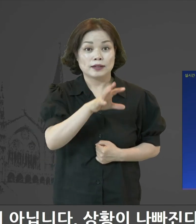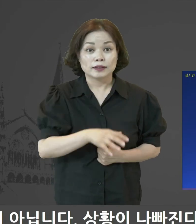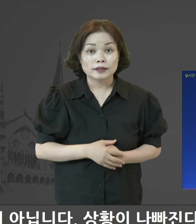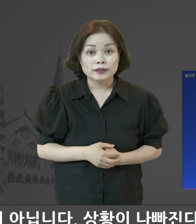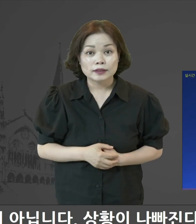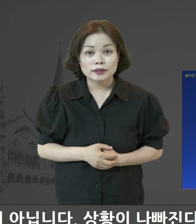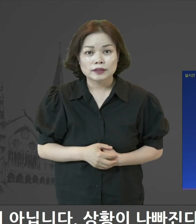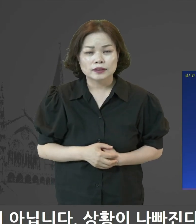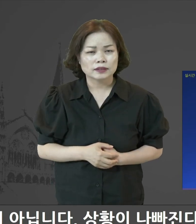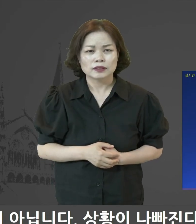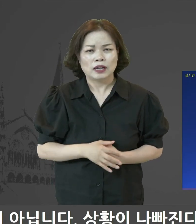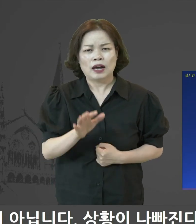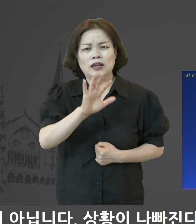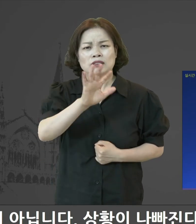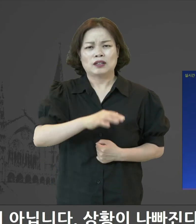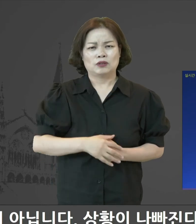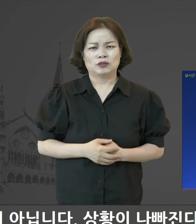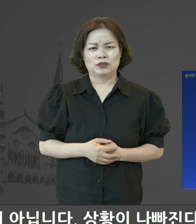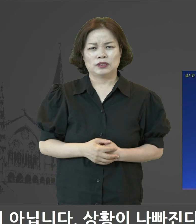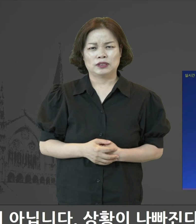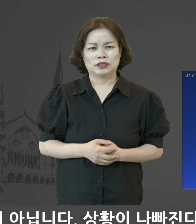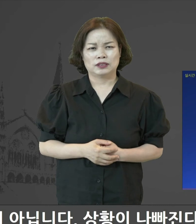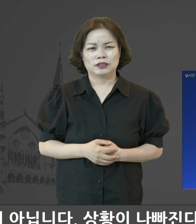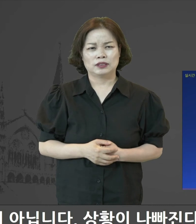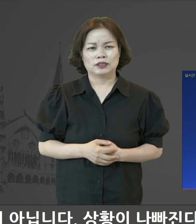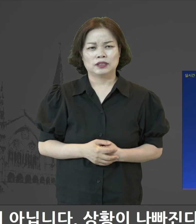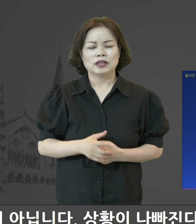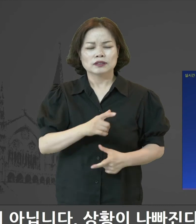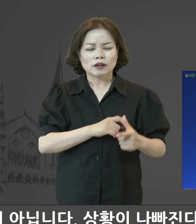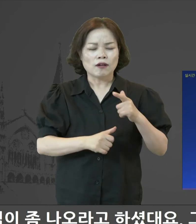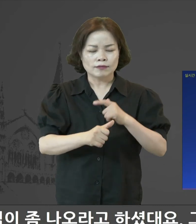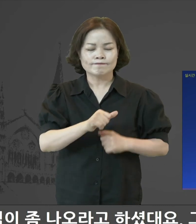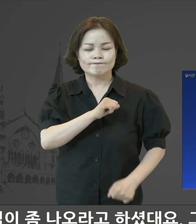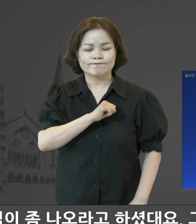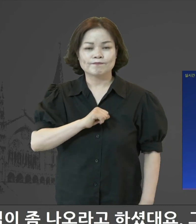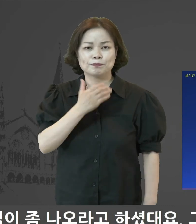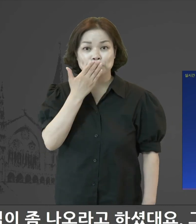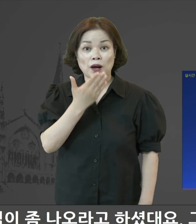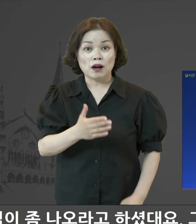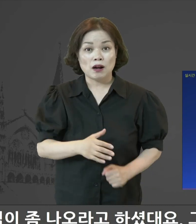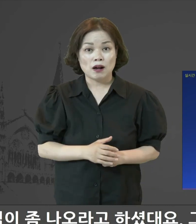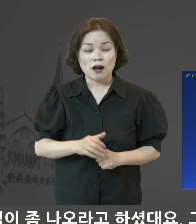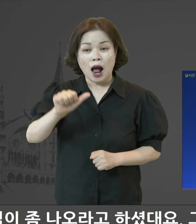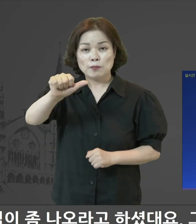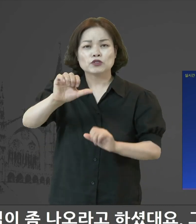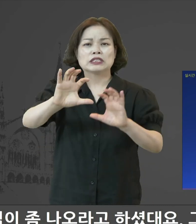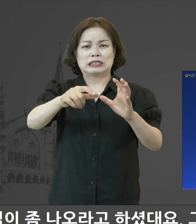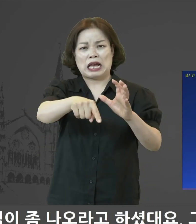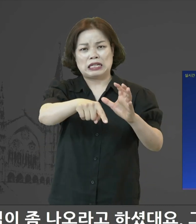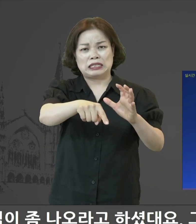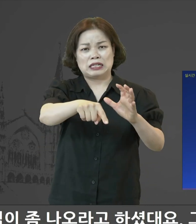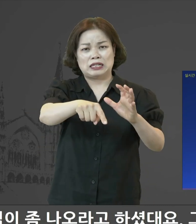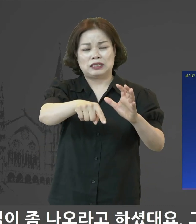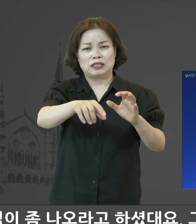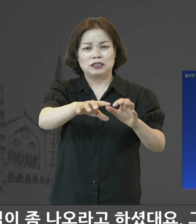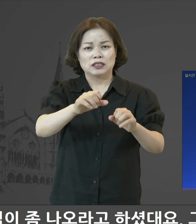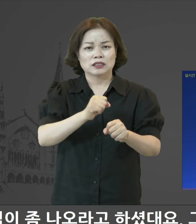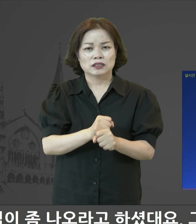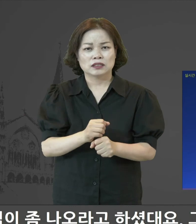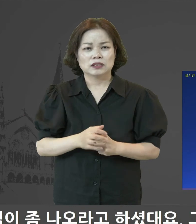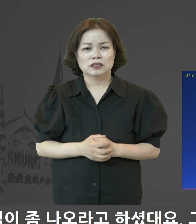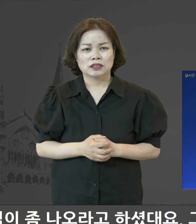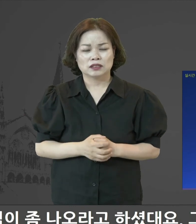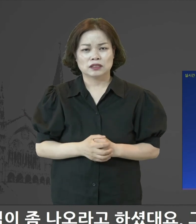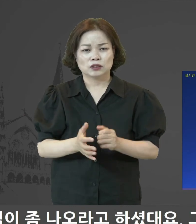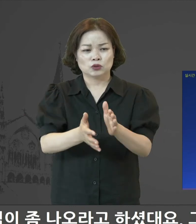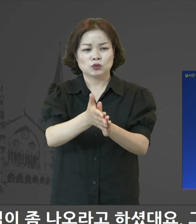근데 안 나간다고, 여기 더 버티고 있겠다고 그랬답니다. 좀 카불에서 북쪽으로 떨어진